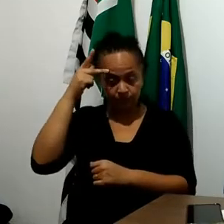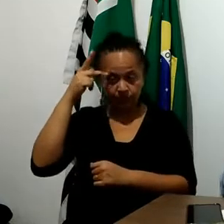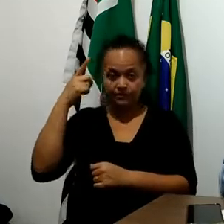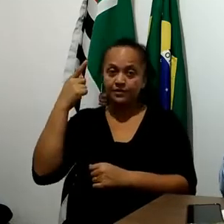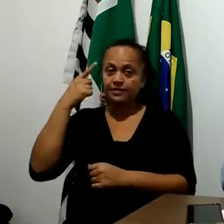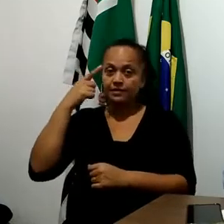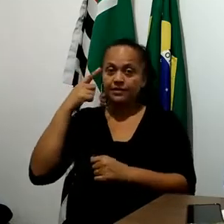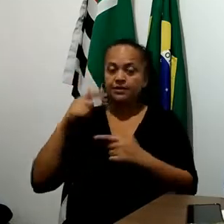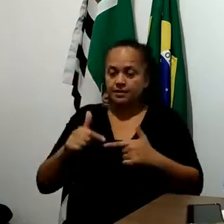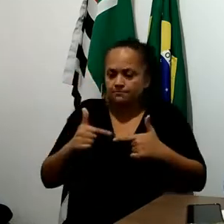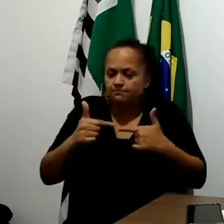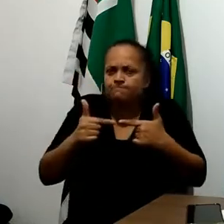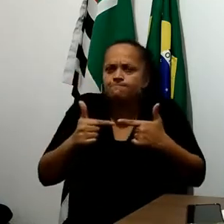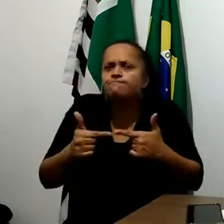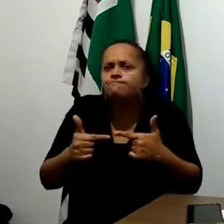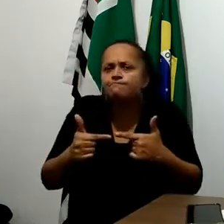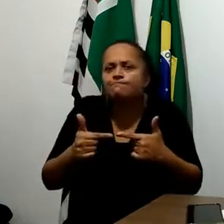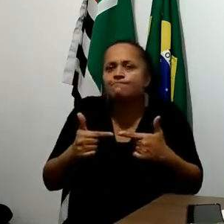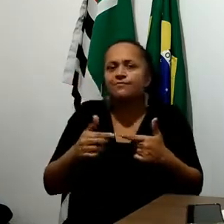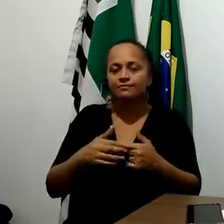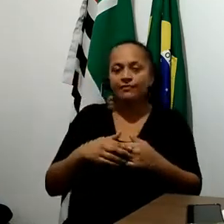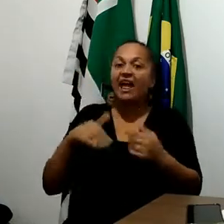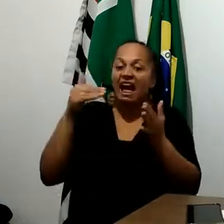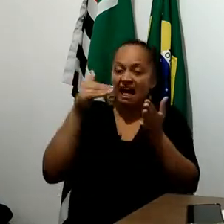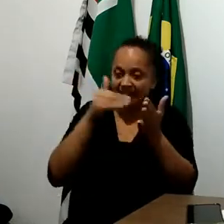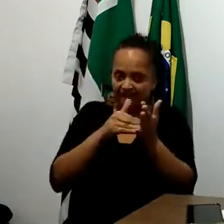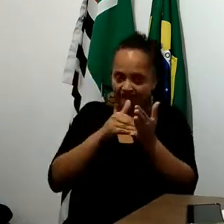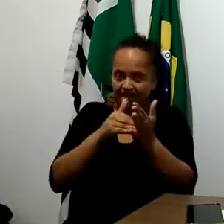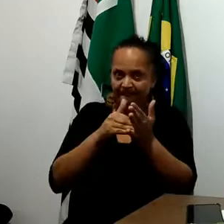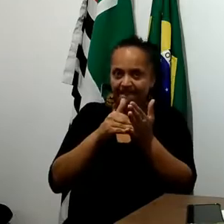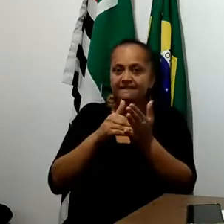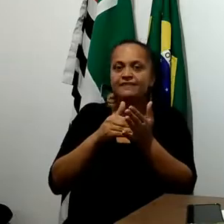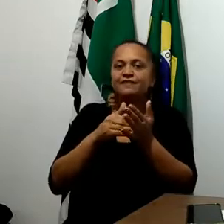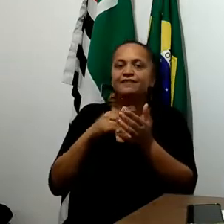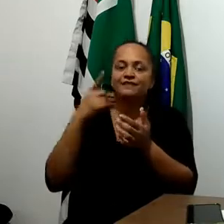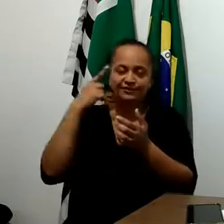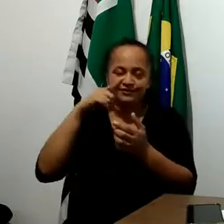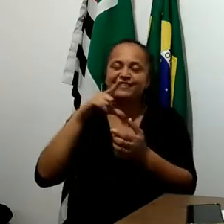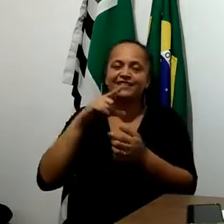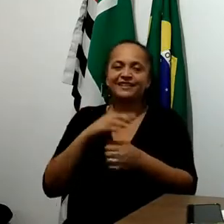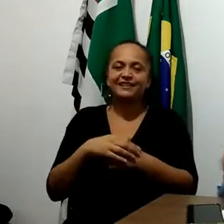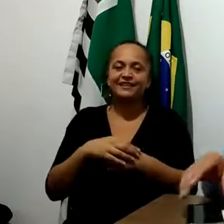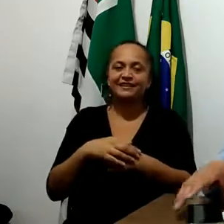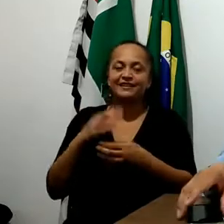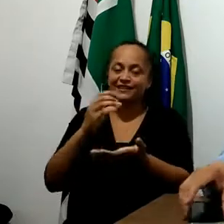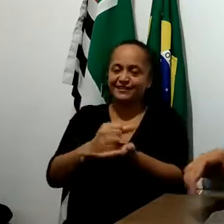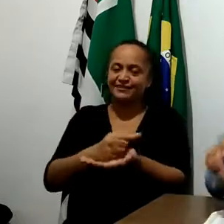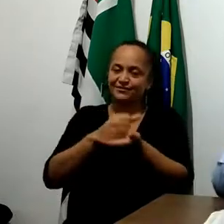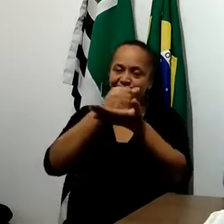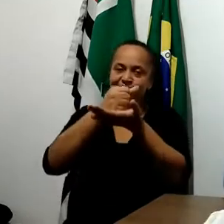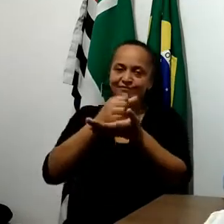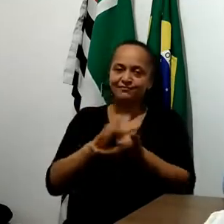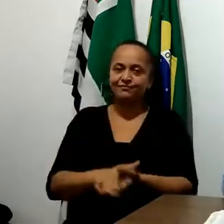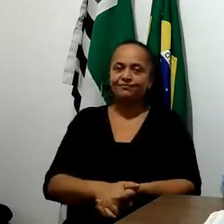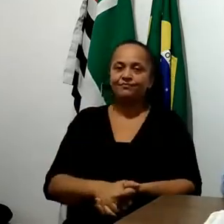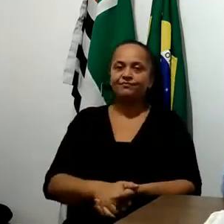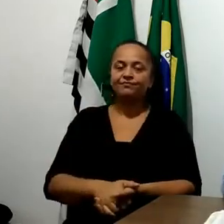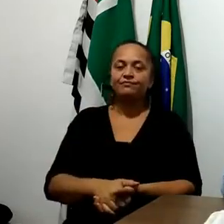aquele que perseverar até o fim, esse será salvo. Vamos ver esse texto? Mateus